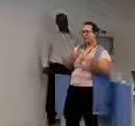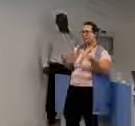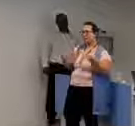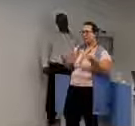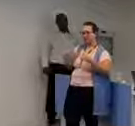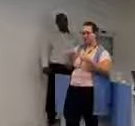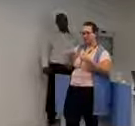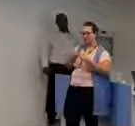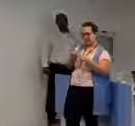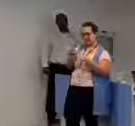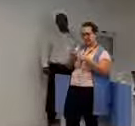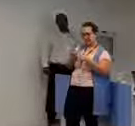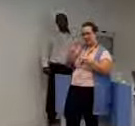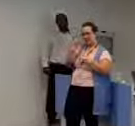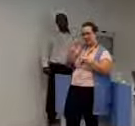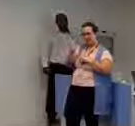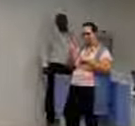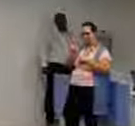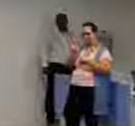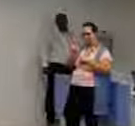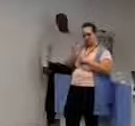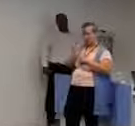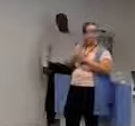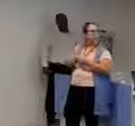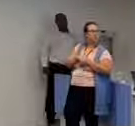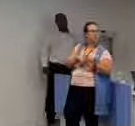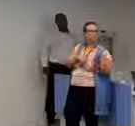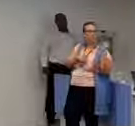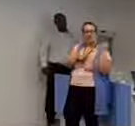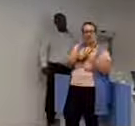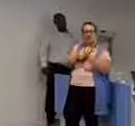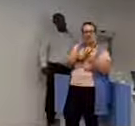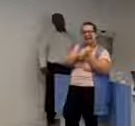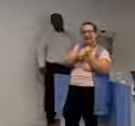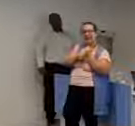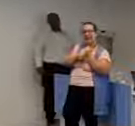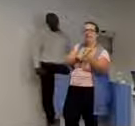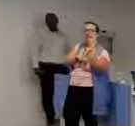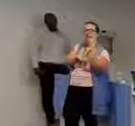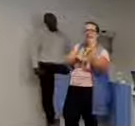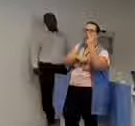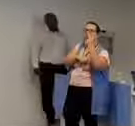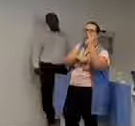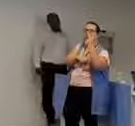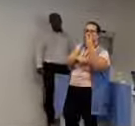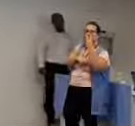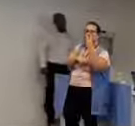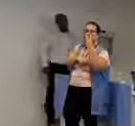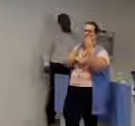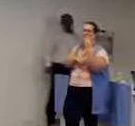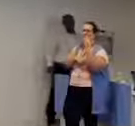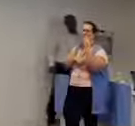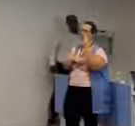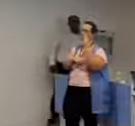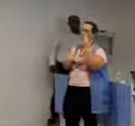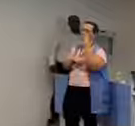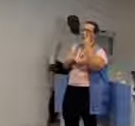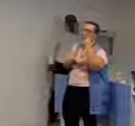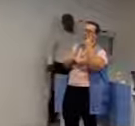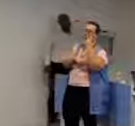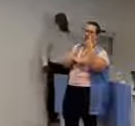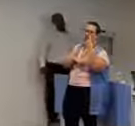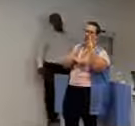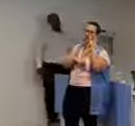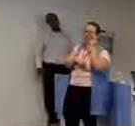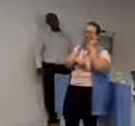tem bastante no mercado brasileiro. Pessoal, foi no ano de 2013 ou 12, se eu não estou enganado, que pela